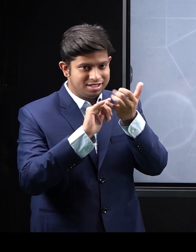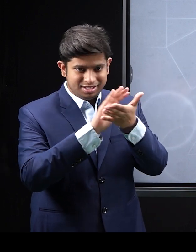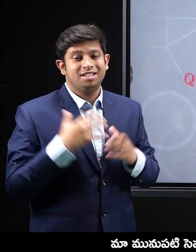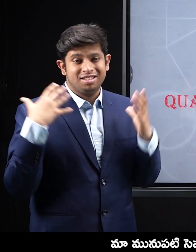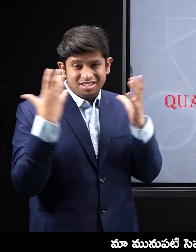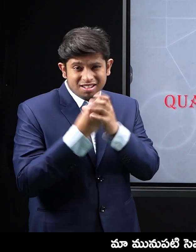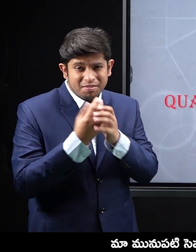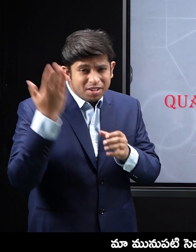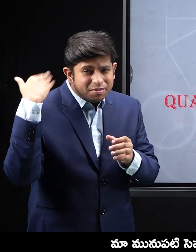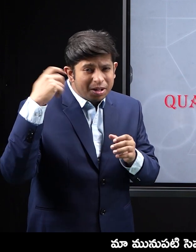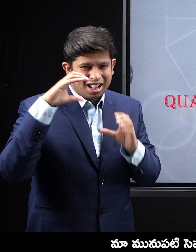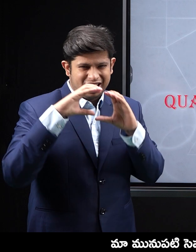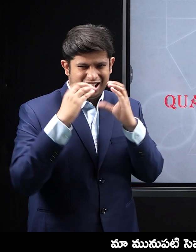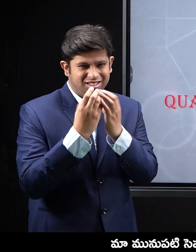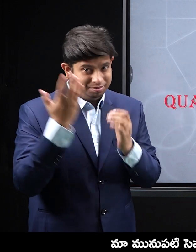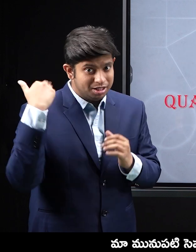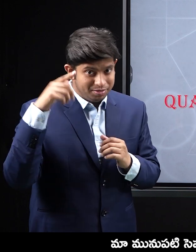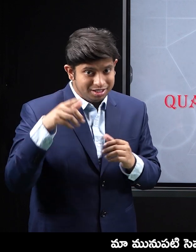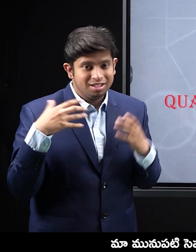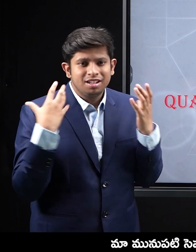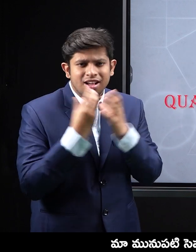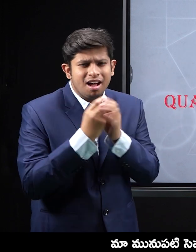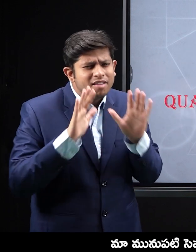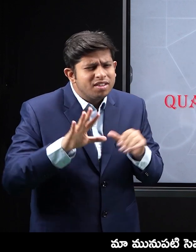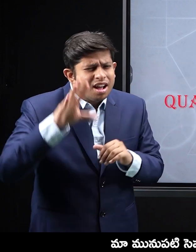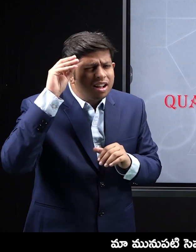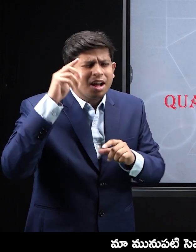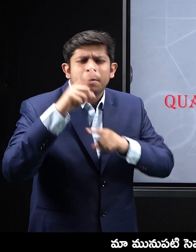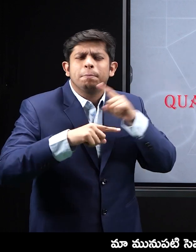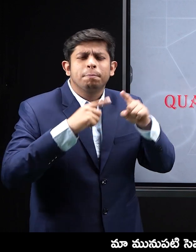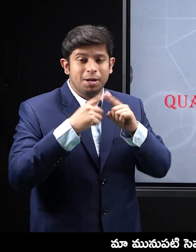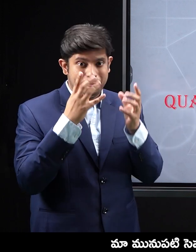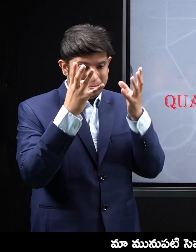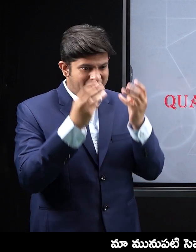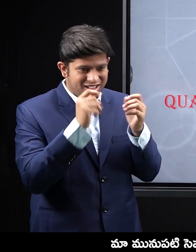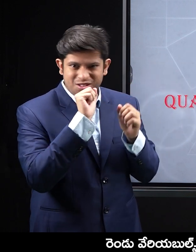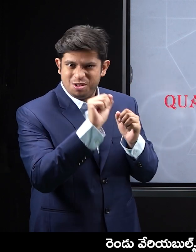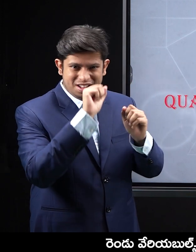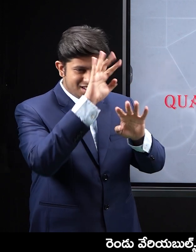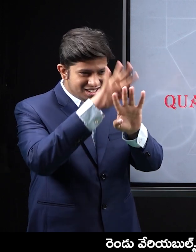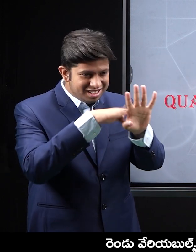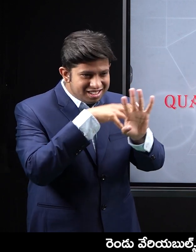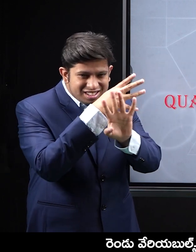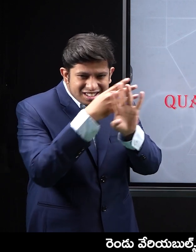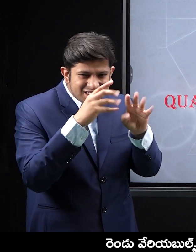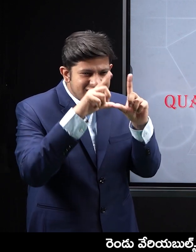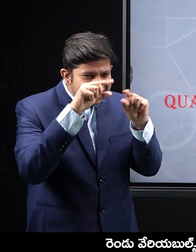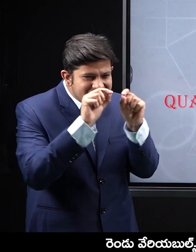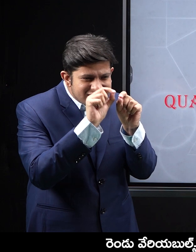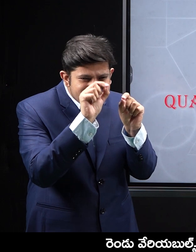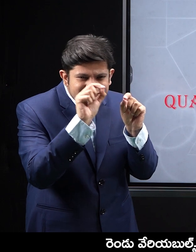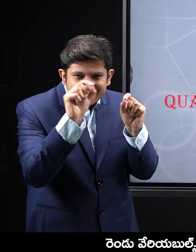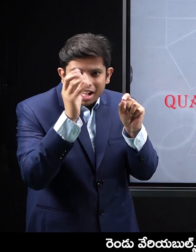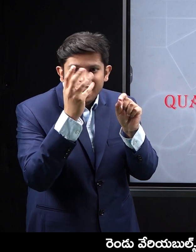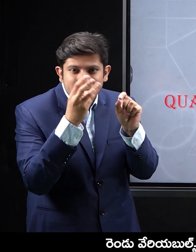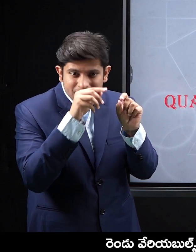మా మునుపటి సెషన్లో ఒక వేరియబుల్లోని లీనియర్ ఈక్వేషన్లు మరియు రెండు వేరియబుల్స్లో లీనియర్ ఈక్వేషన్